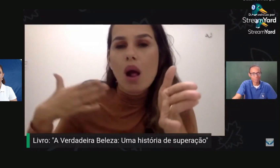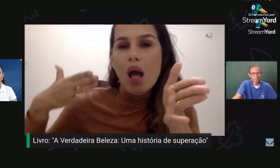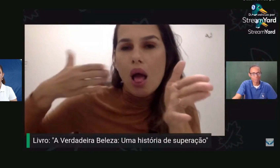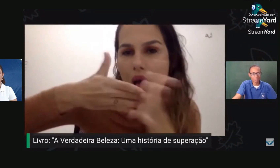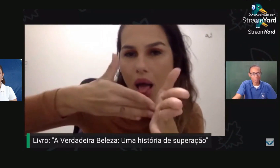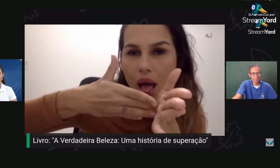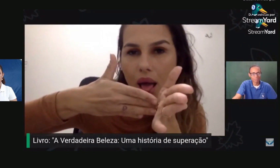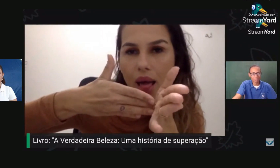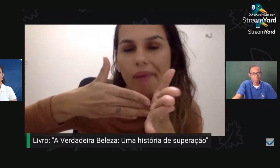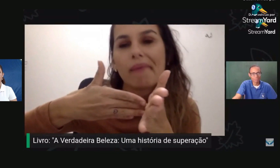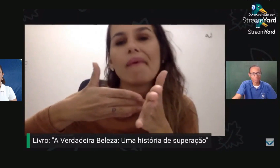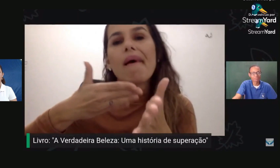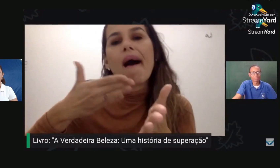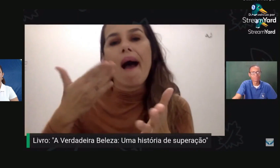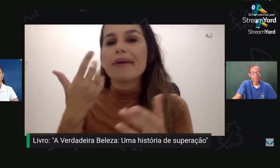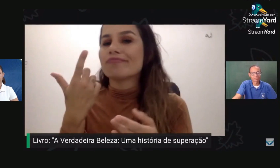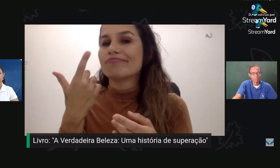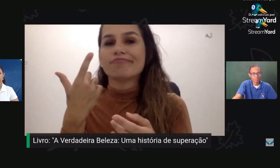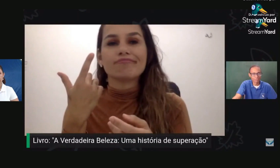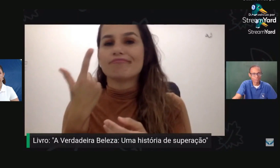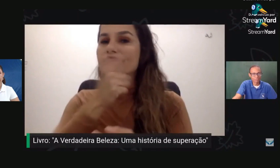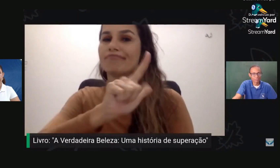essa barreira comunicativa,